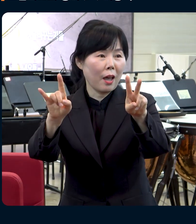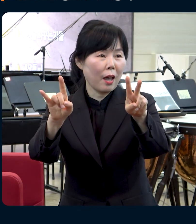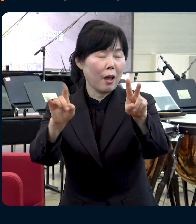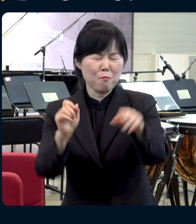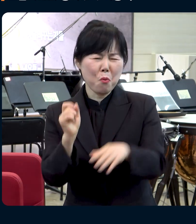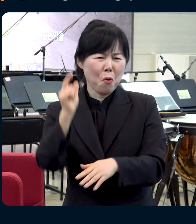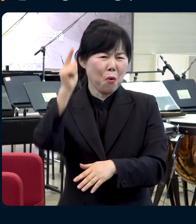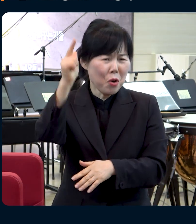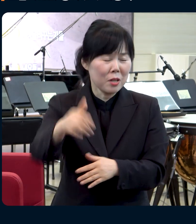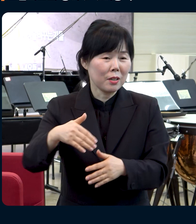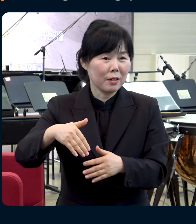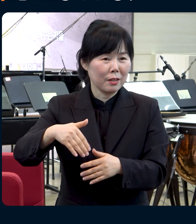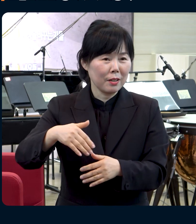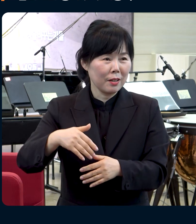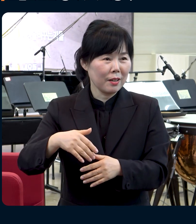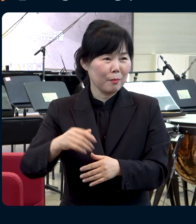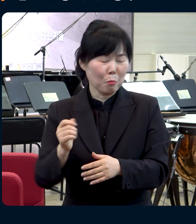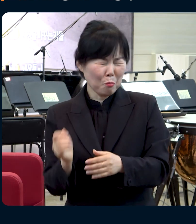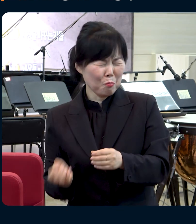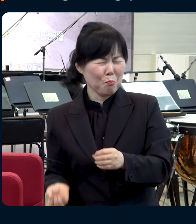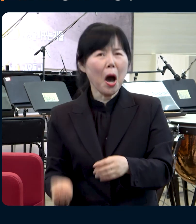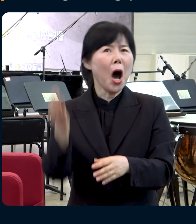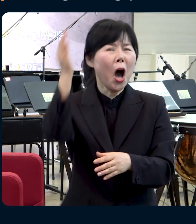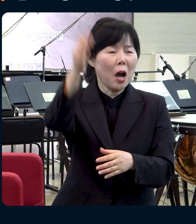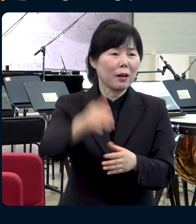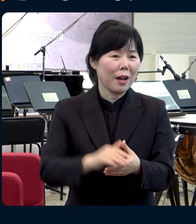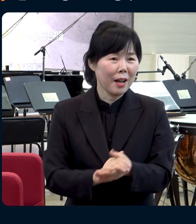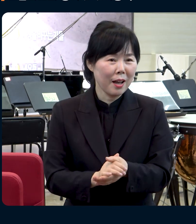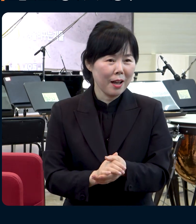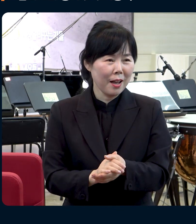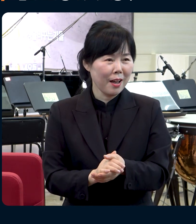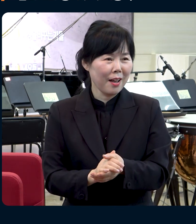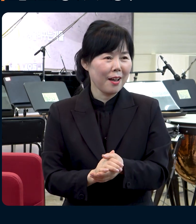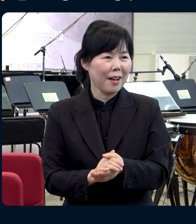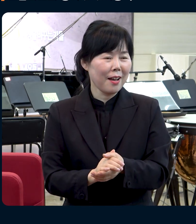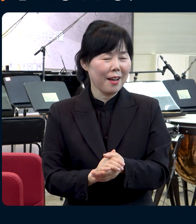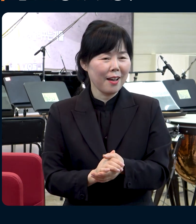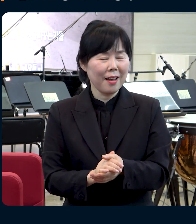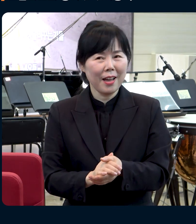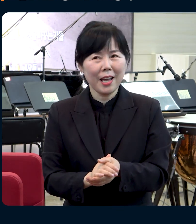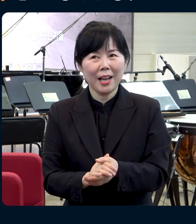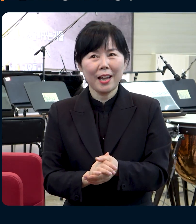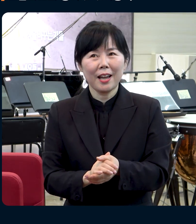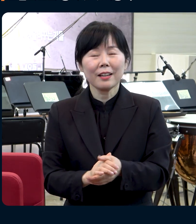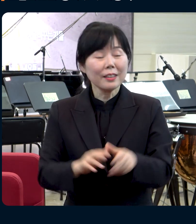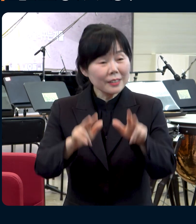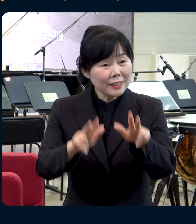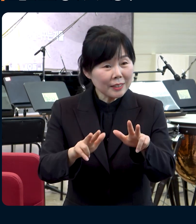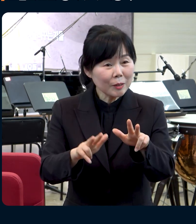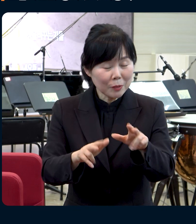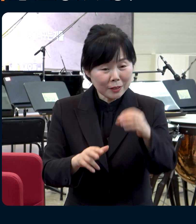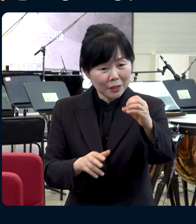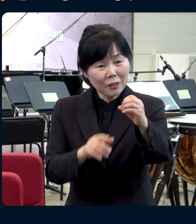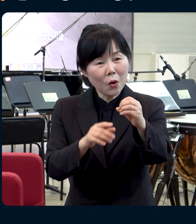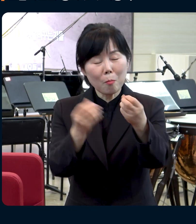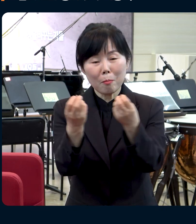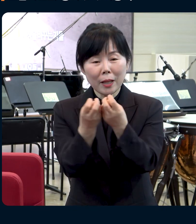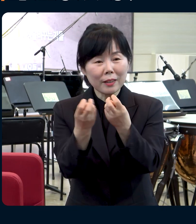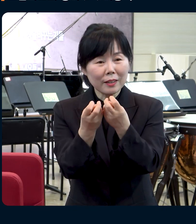막 이렇게 없이 해갖고 이게 이렇게 되는 겁니다. 그래서 요즘은 아예 골프공을 만들 때 어떻게 합니까?